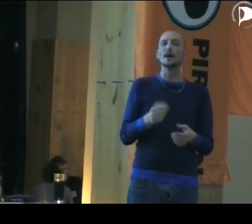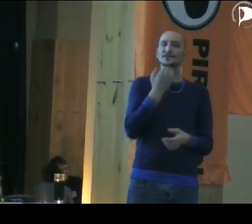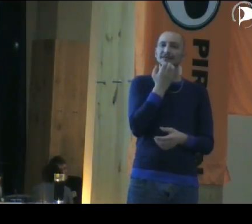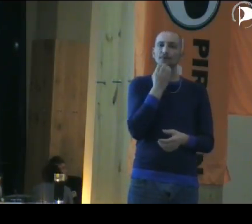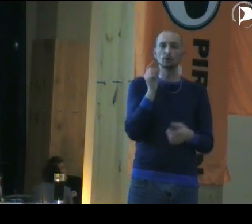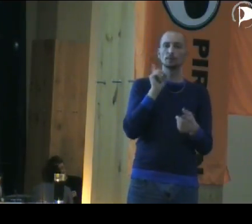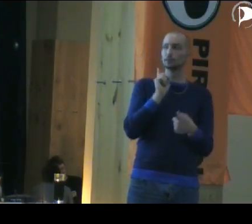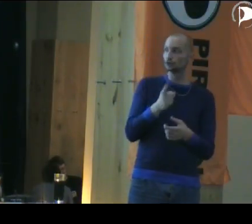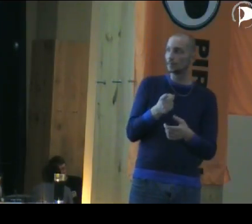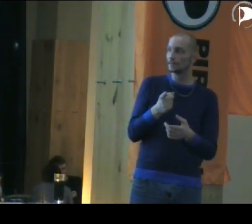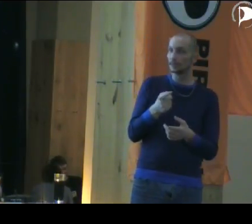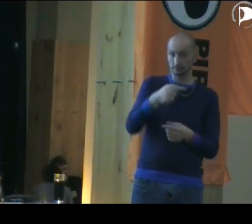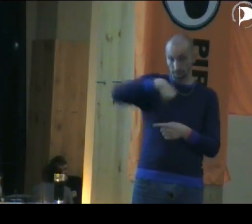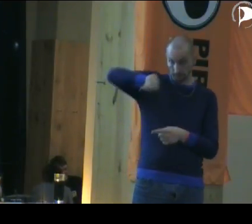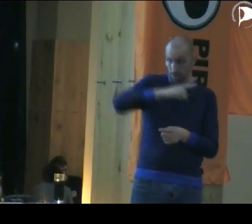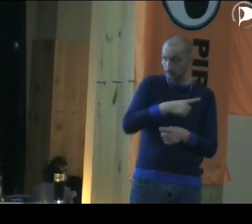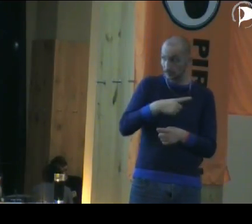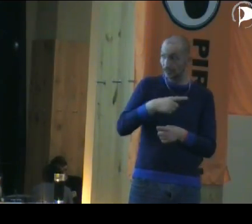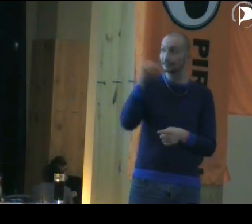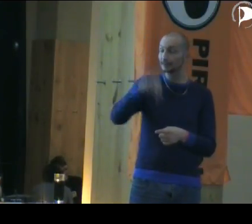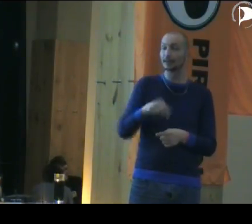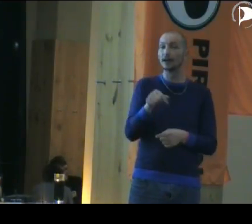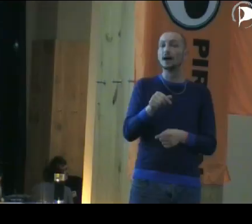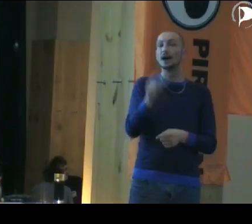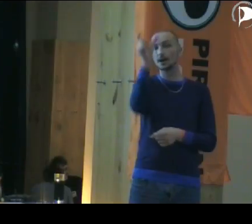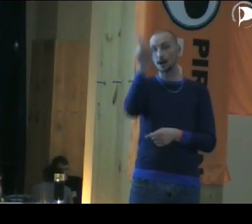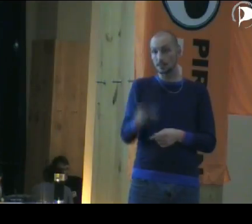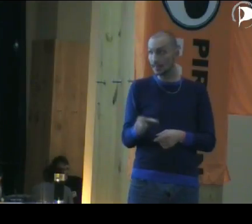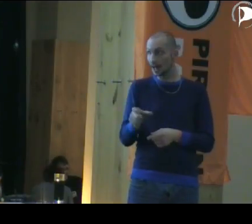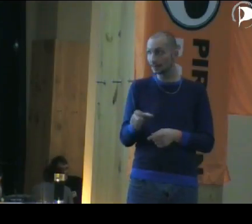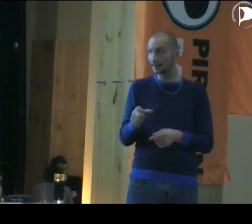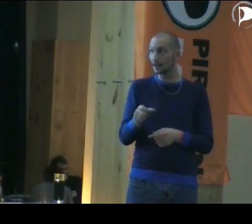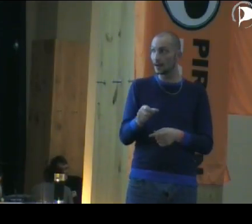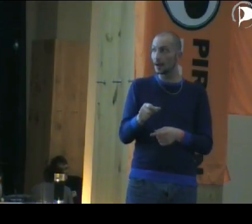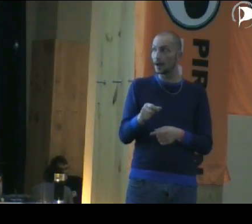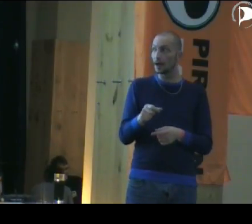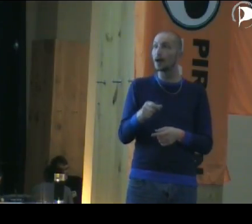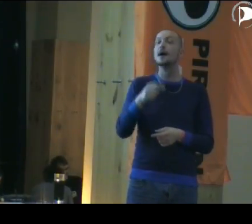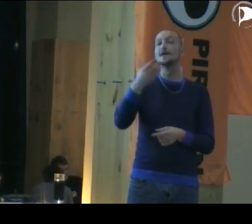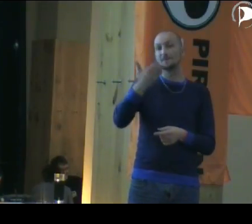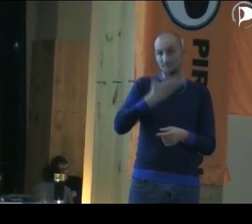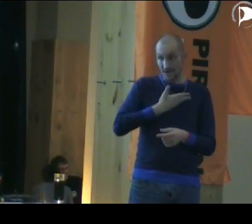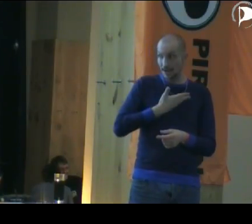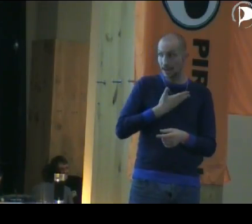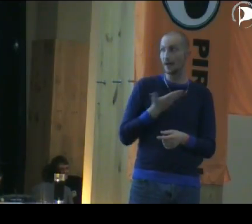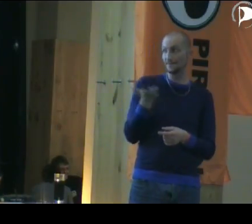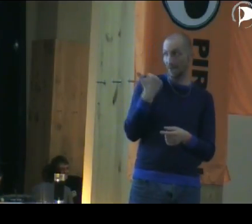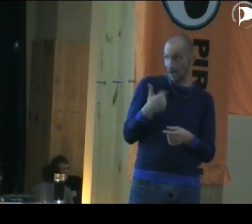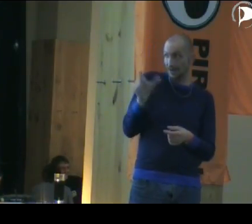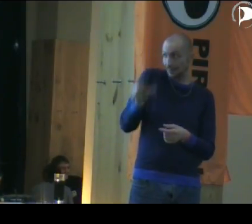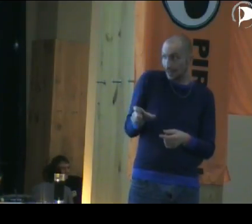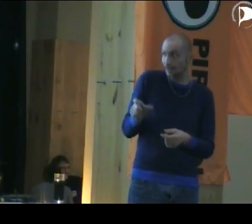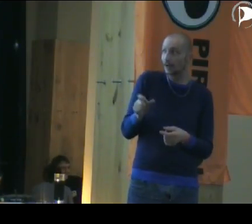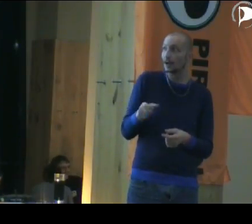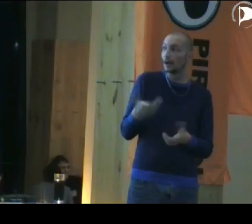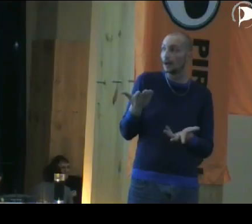2000 langsam weil er das verdient hat ist noch keiner hier will entscheidend und leistete auch